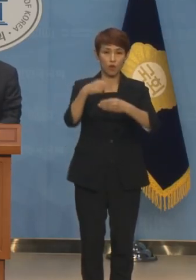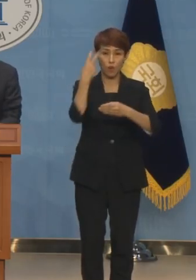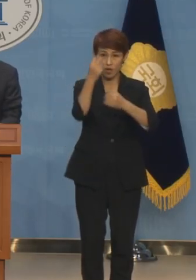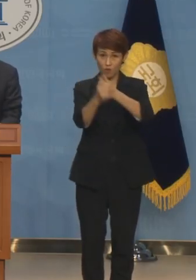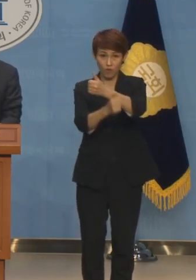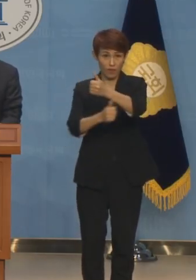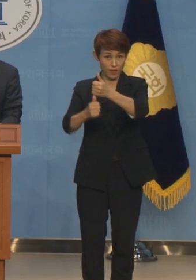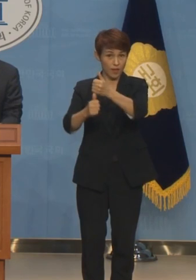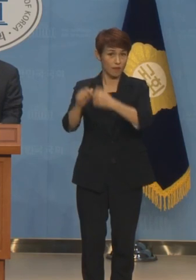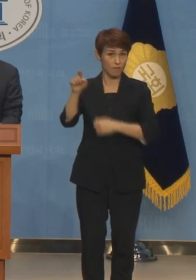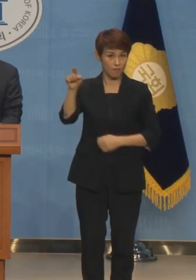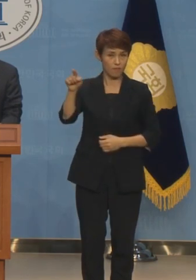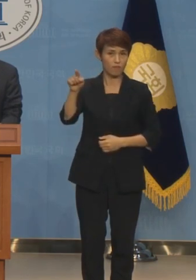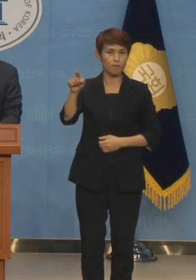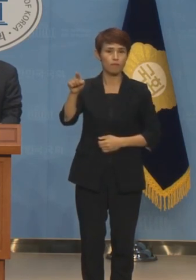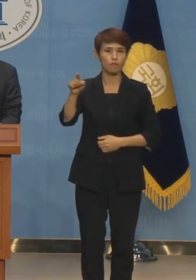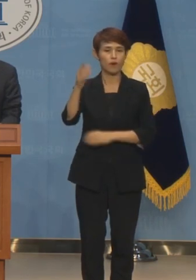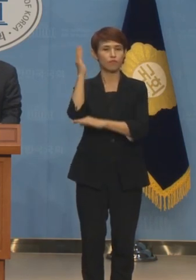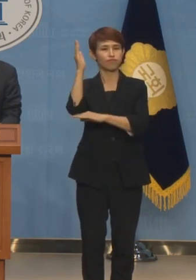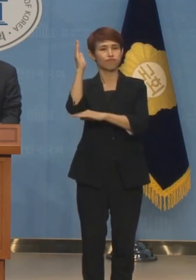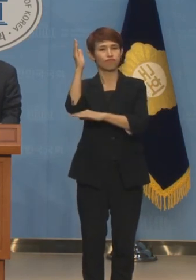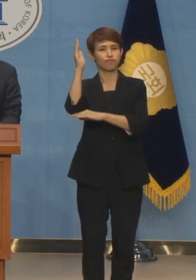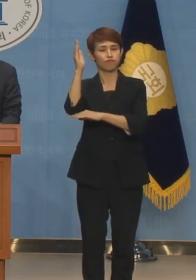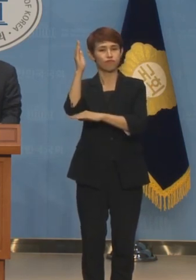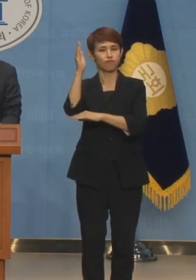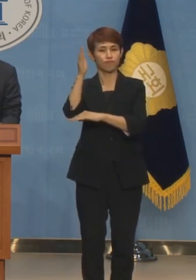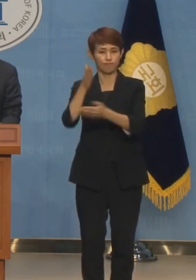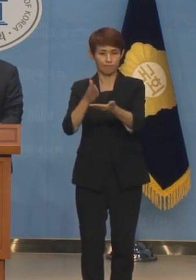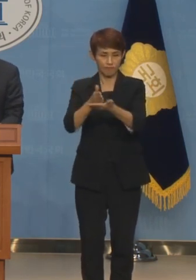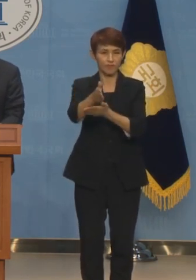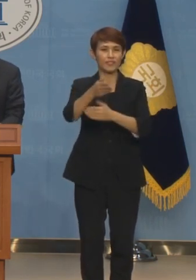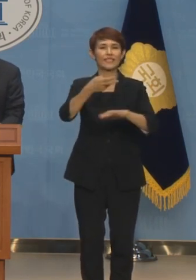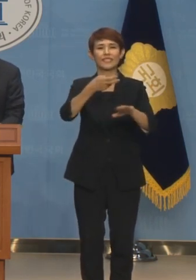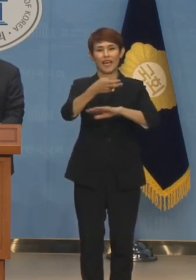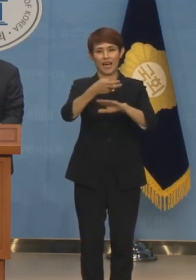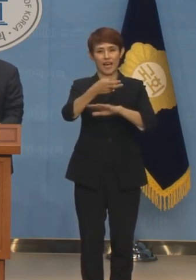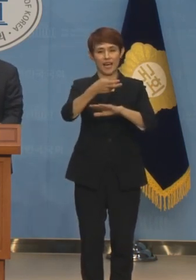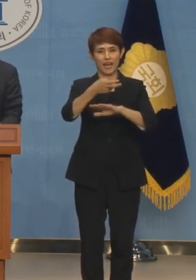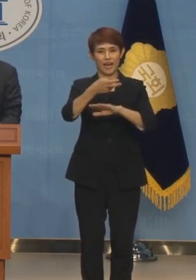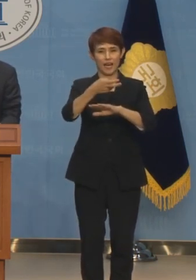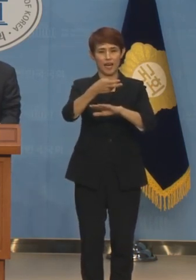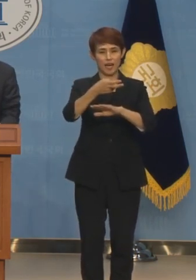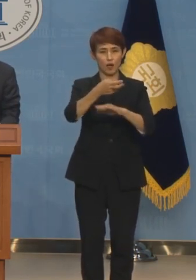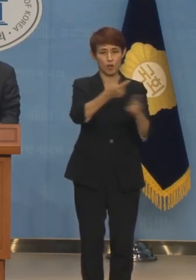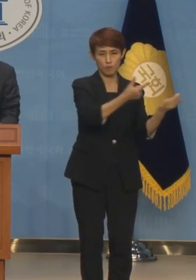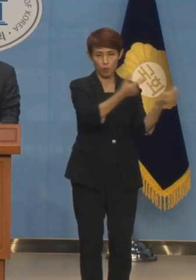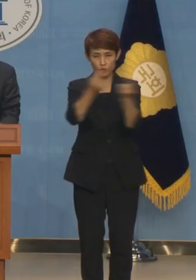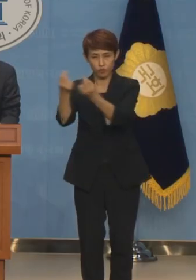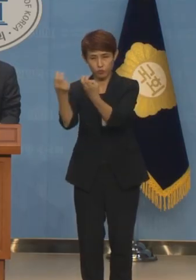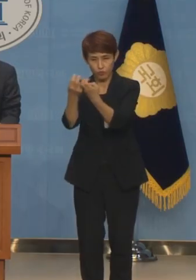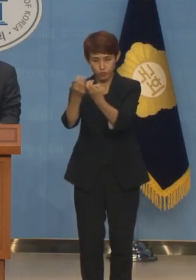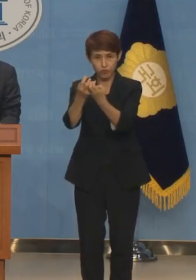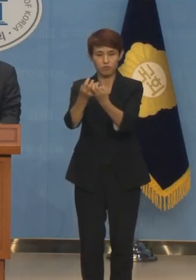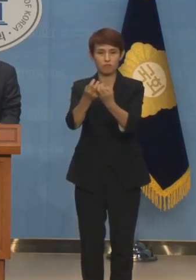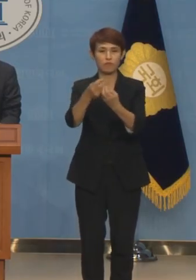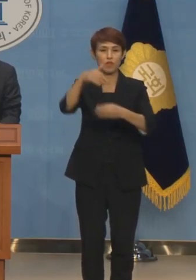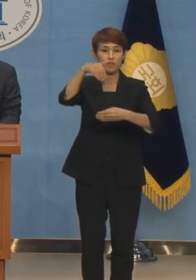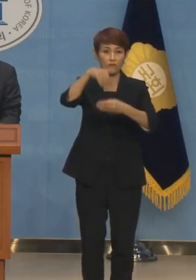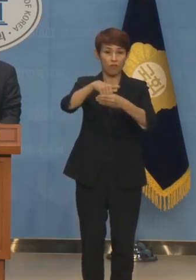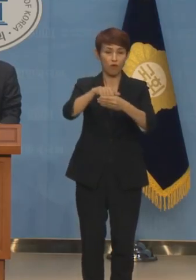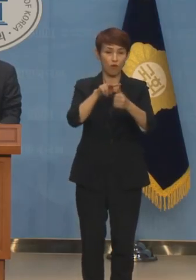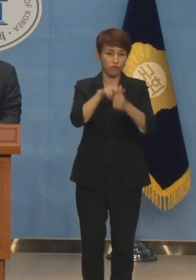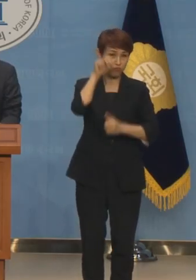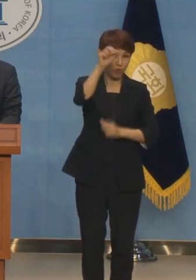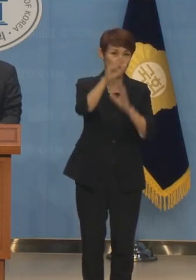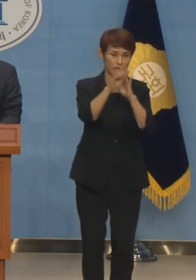선거관리위원회로 하여금 연설 대담용 차량, 즉 유세차의 표준 모델을 정하게 하여 후보자들이